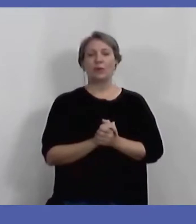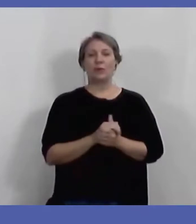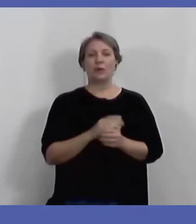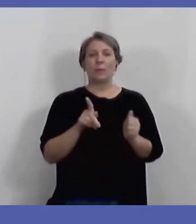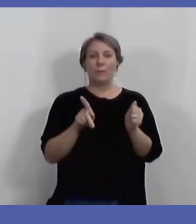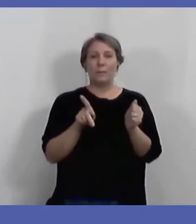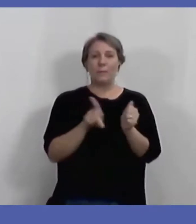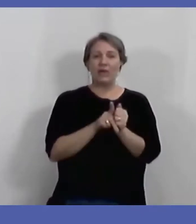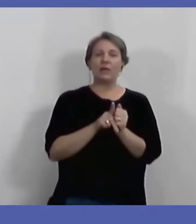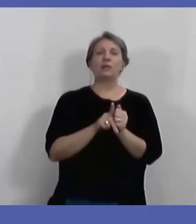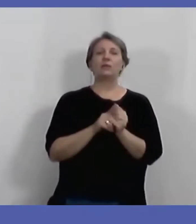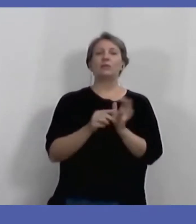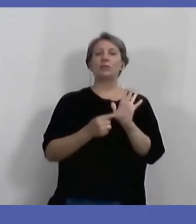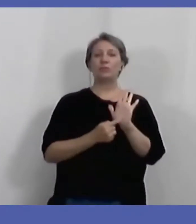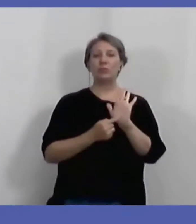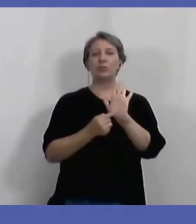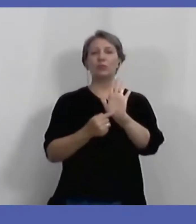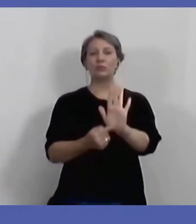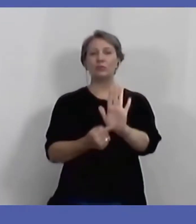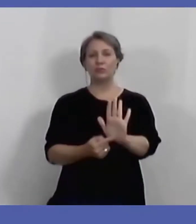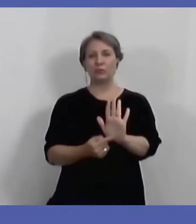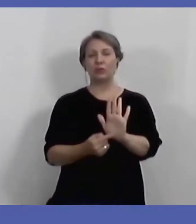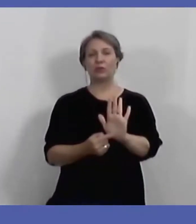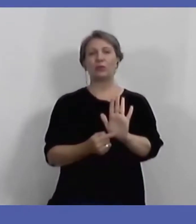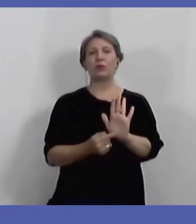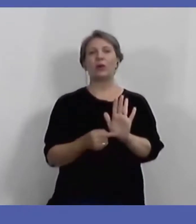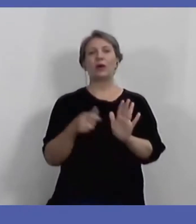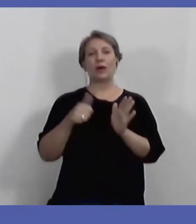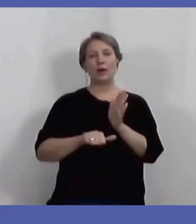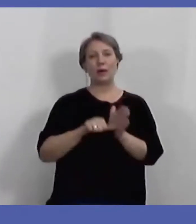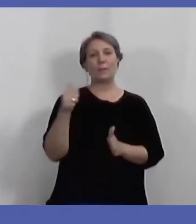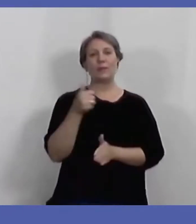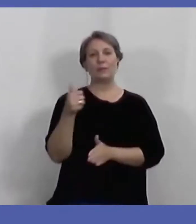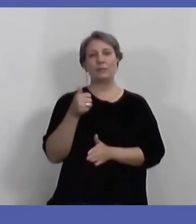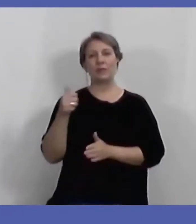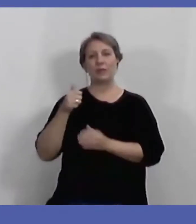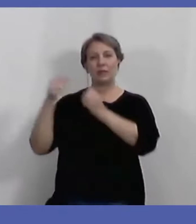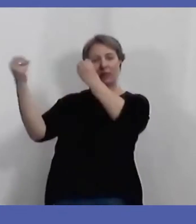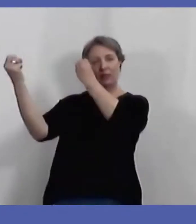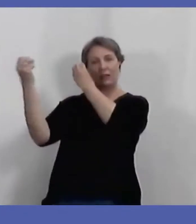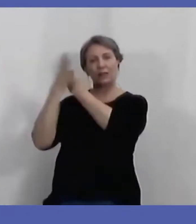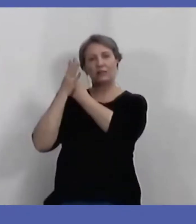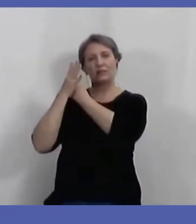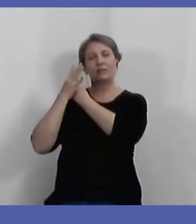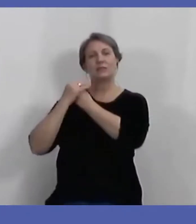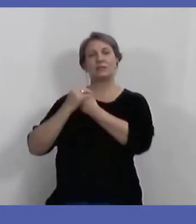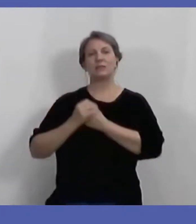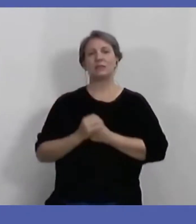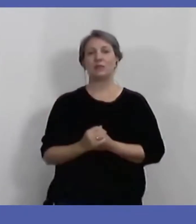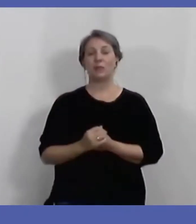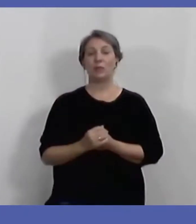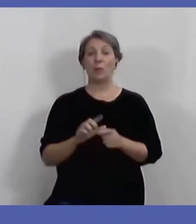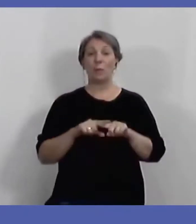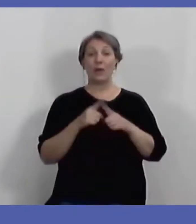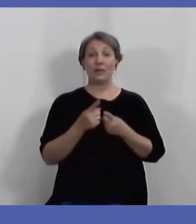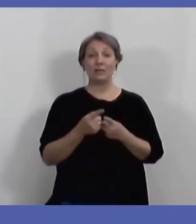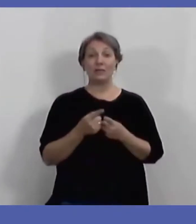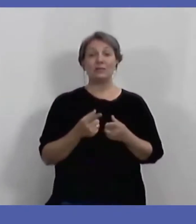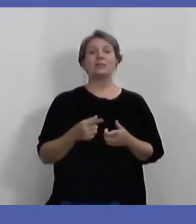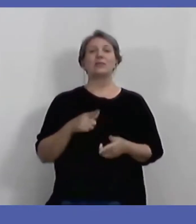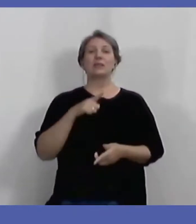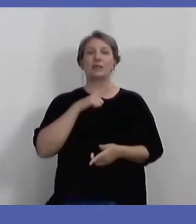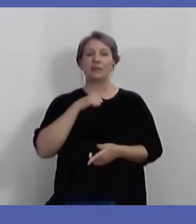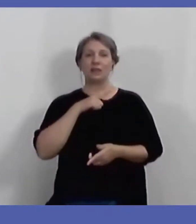primeira revelação, apenas uma parte da revelação. Existe outra parte, outra metade